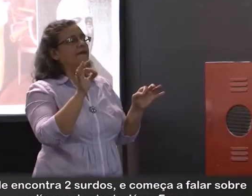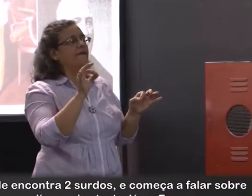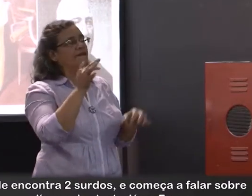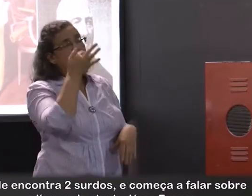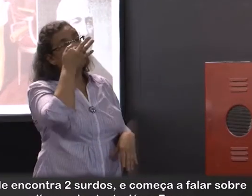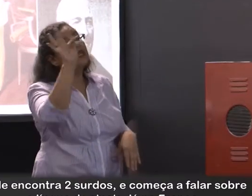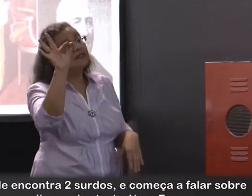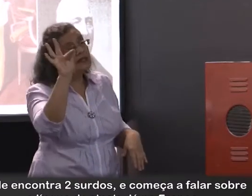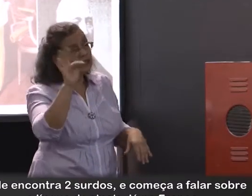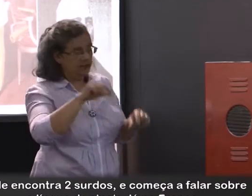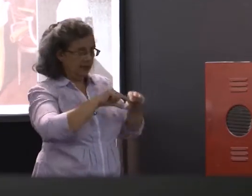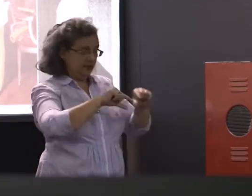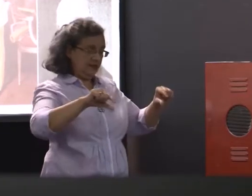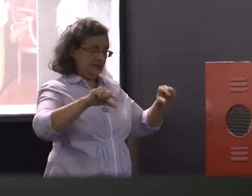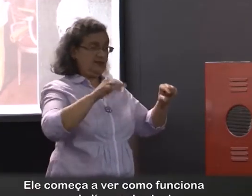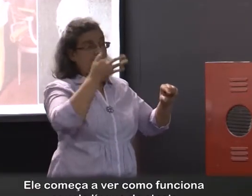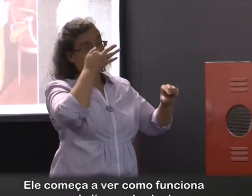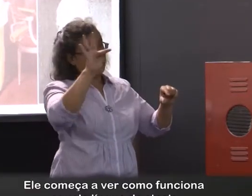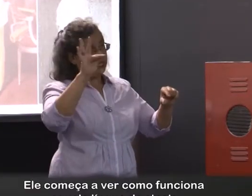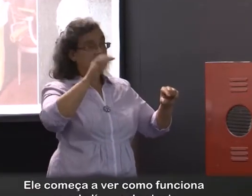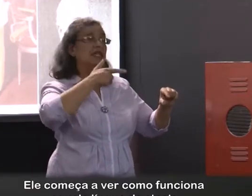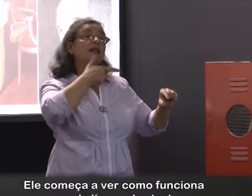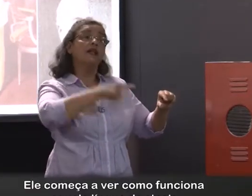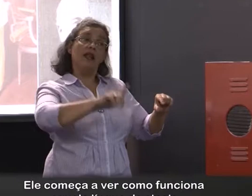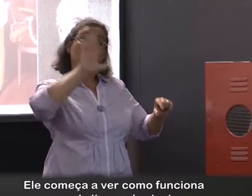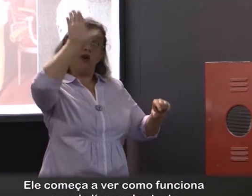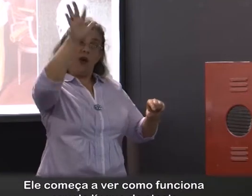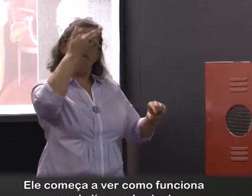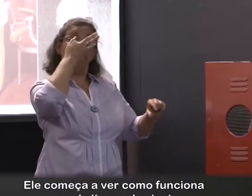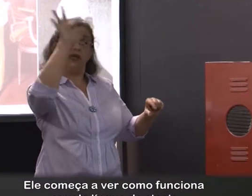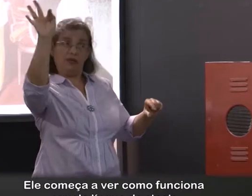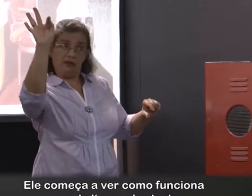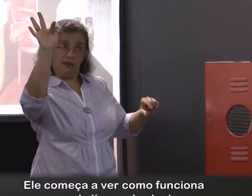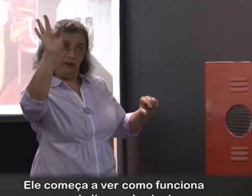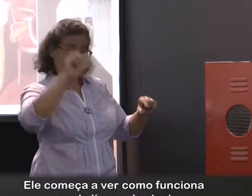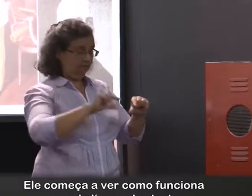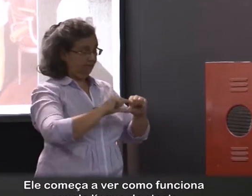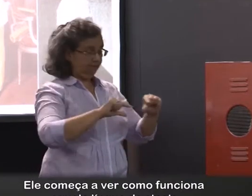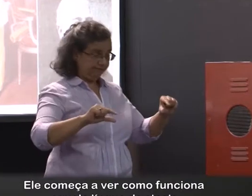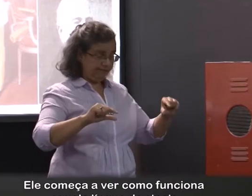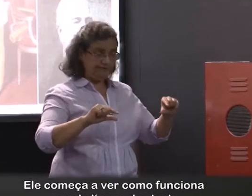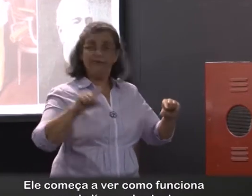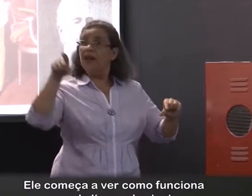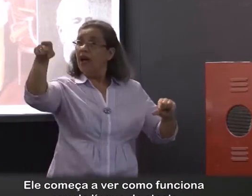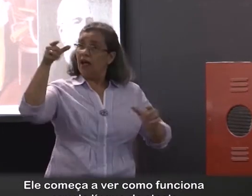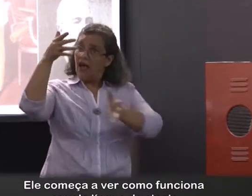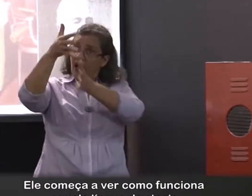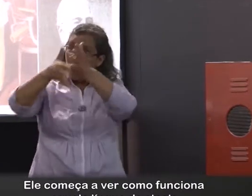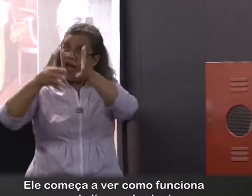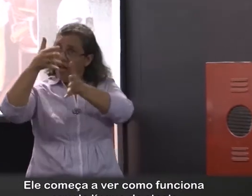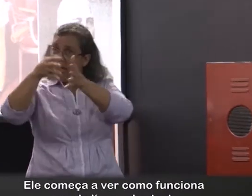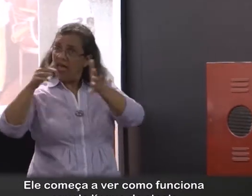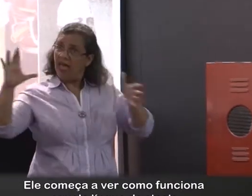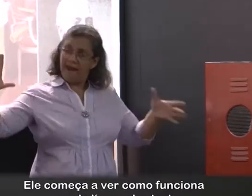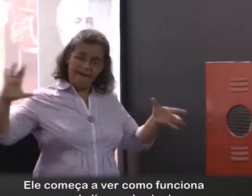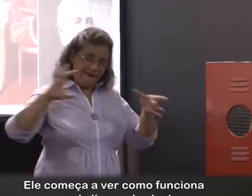lá na França. Ele começa, né, a desenvolver aquela língua de sinais, a ver como funciona a língua de sinais